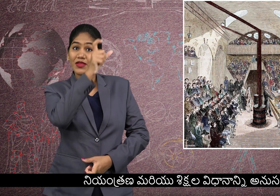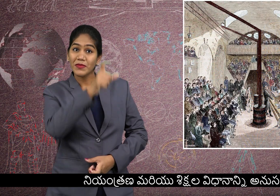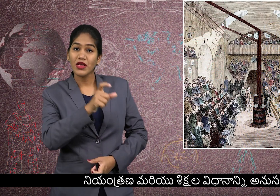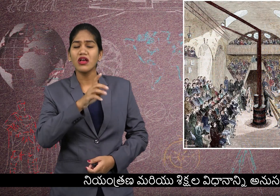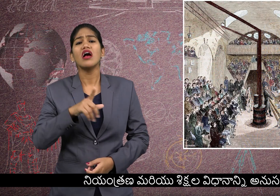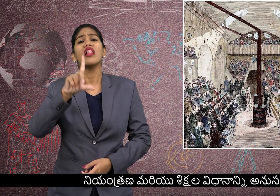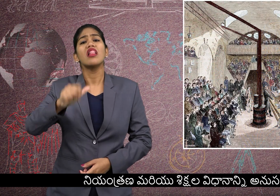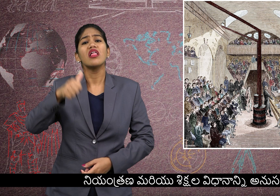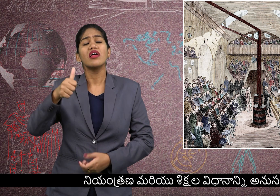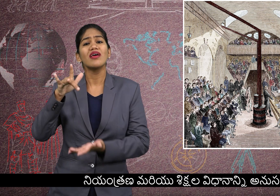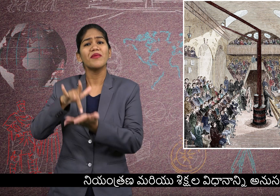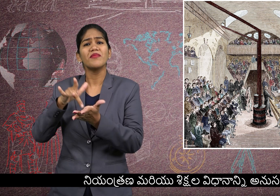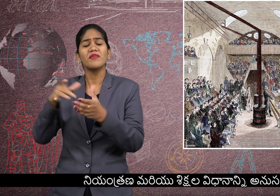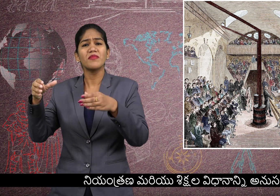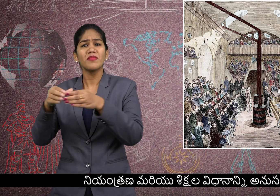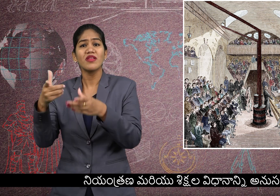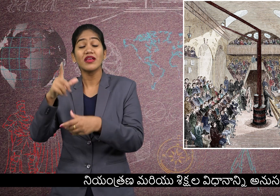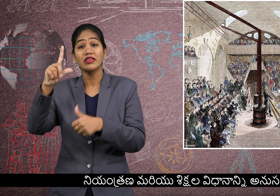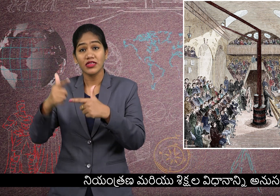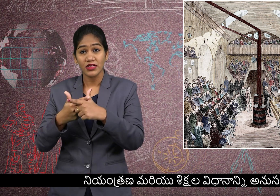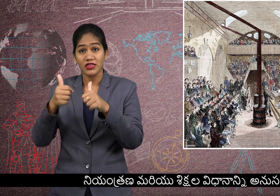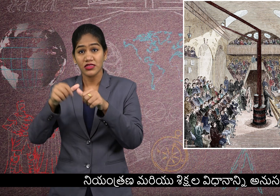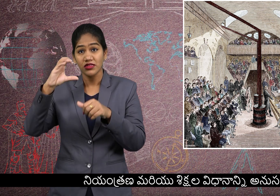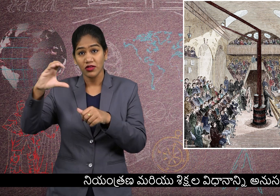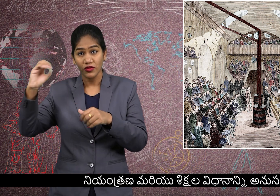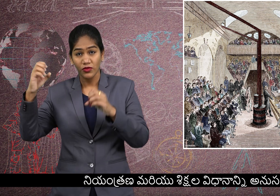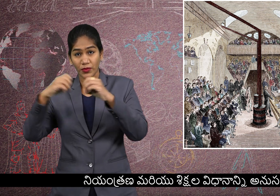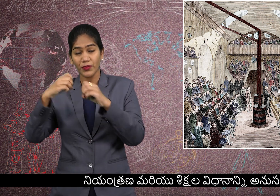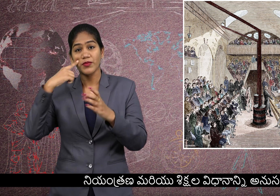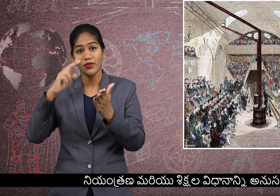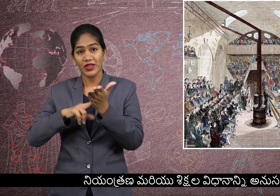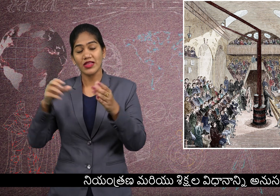నియంత్రణ మరియు శిక్షణ విధానాన్ని అనుసరించి